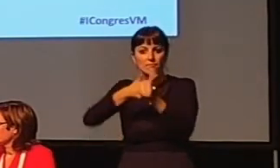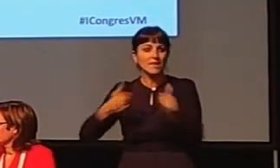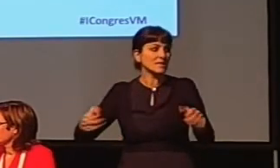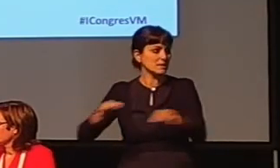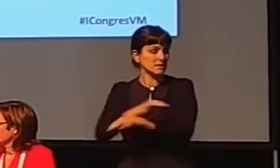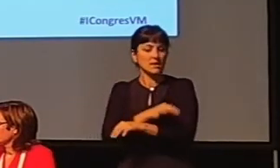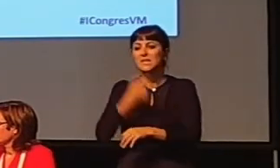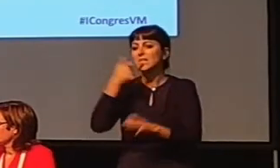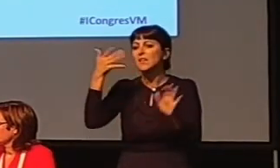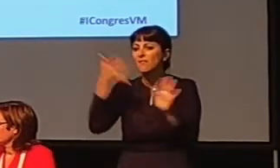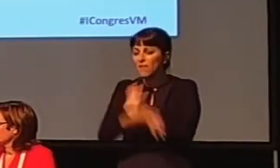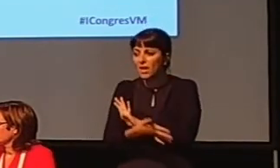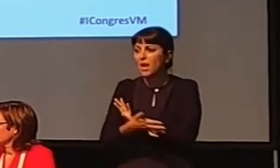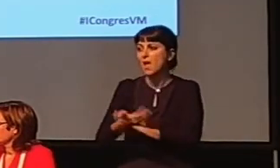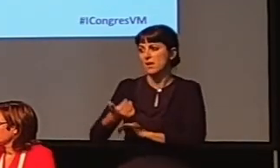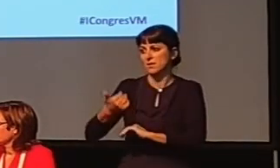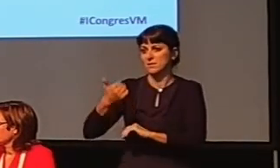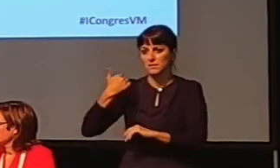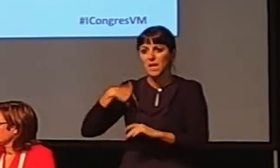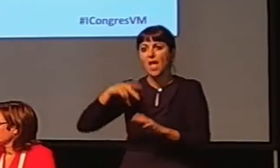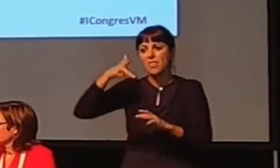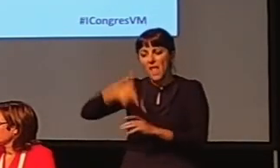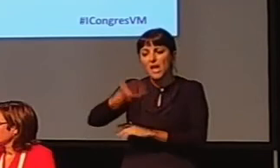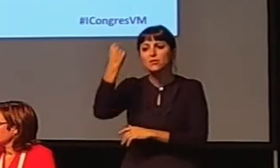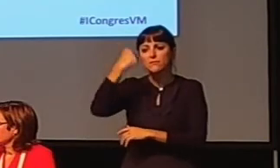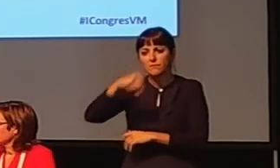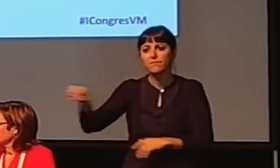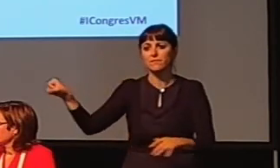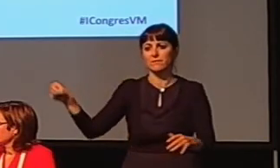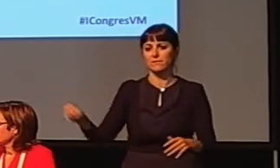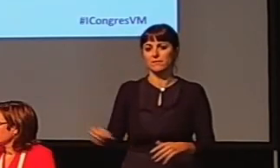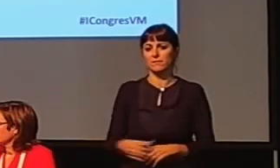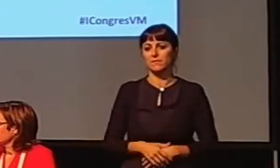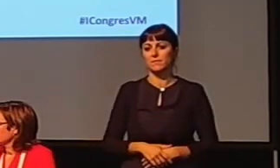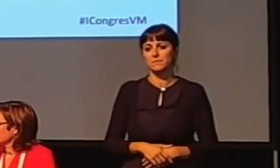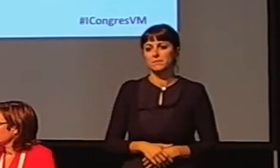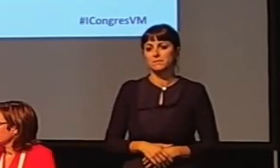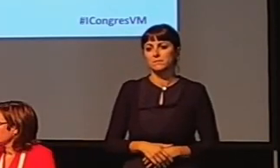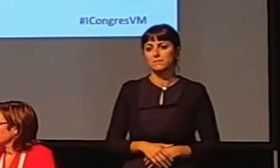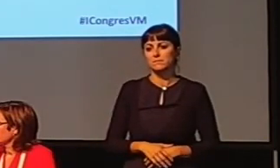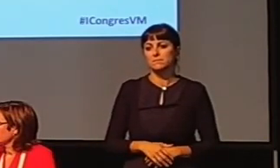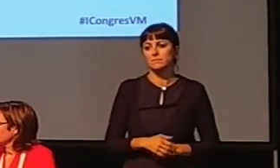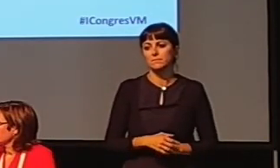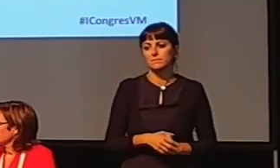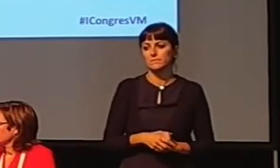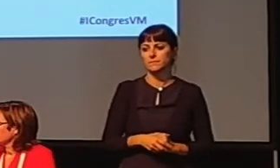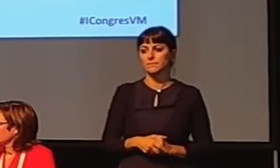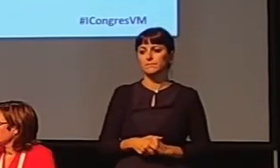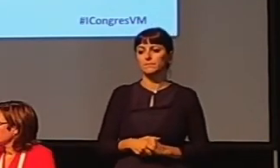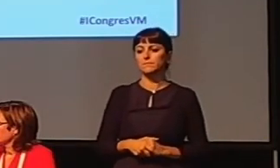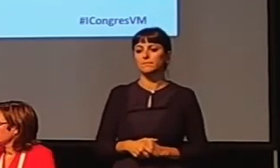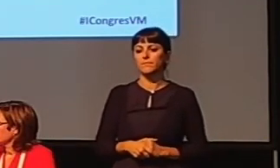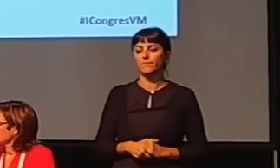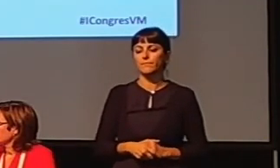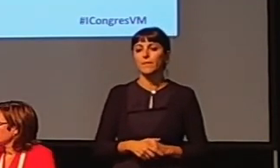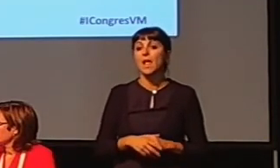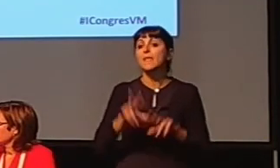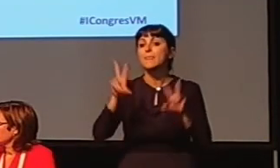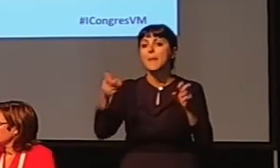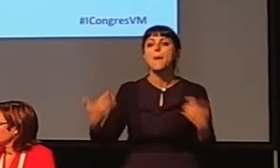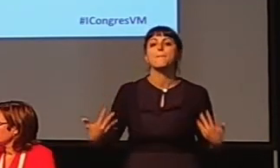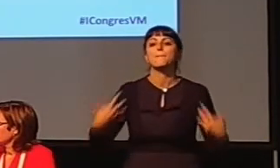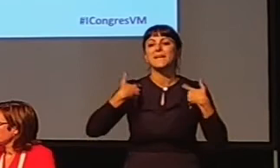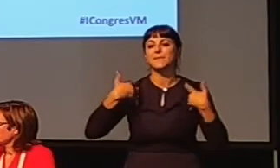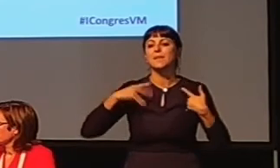cometent una vulneració del dret d'aquella dona. Això, o sea, l'eufemisme de la victimització secundària és